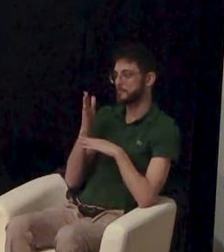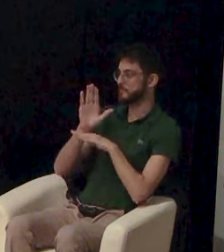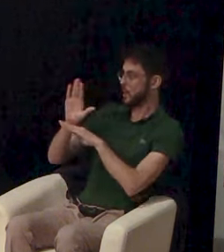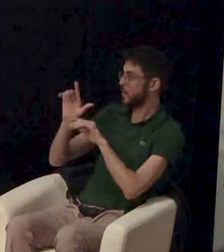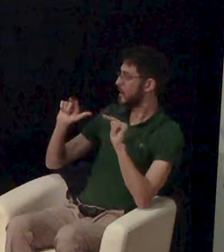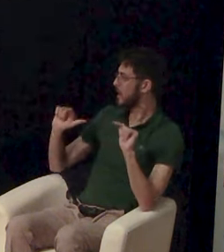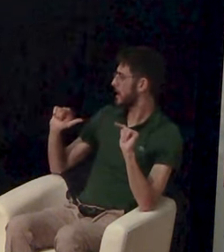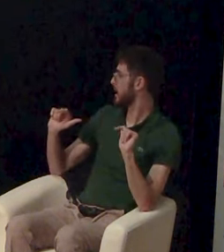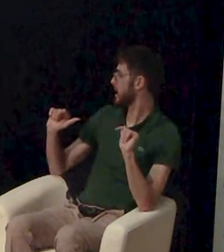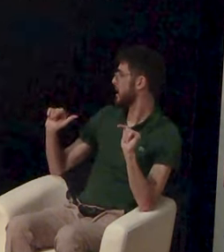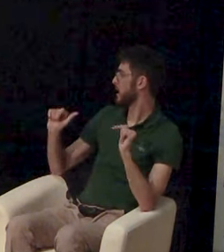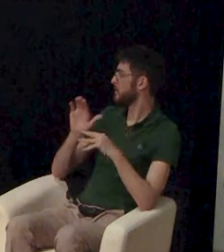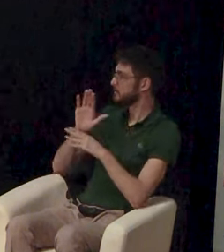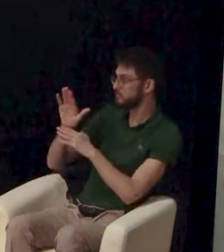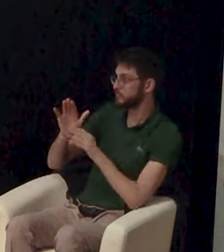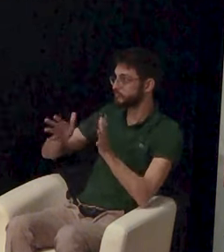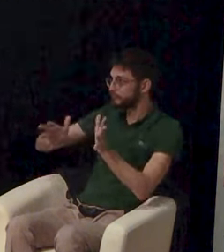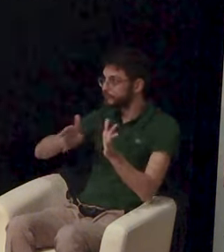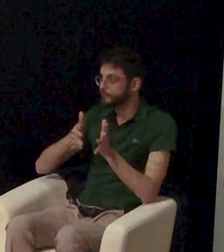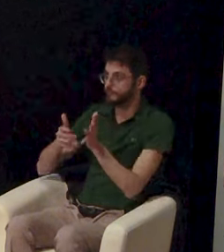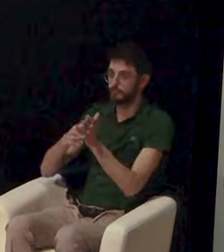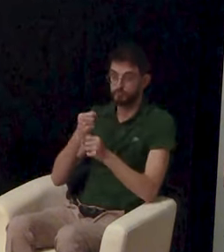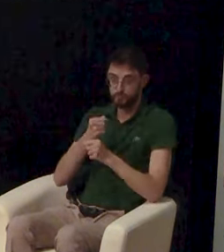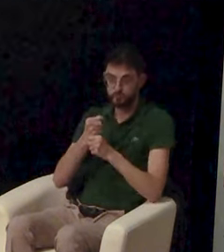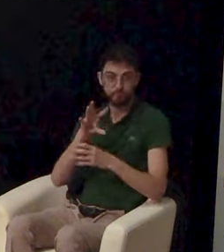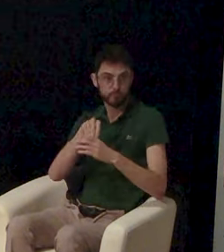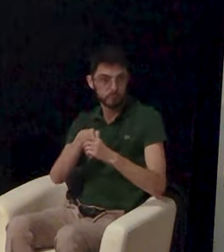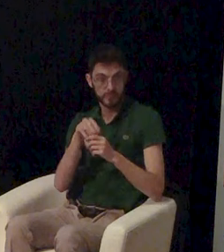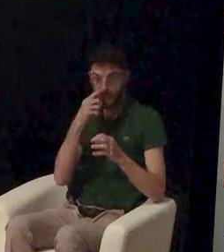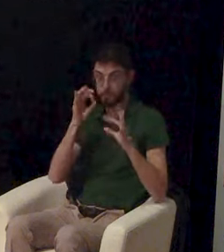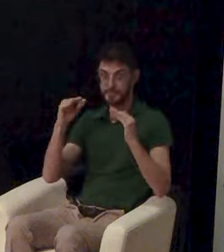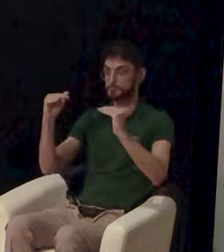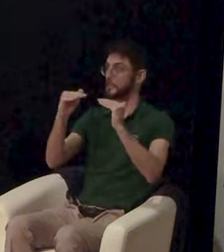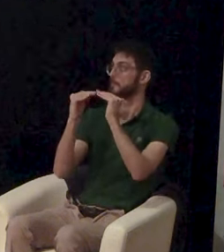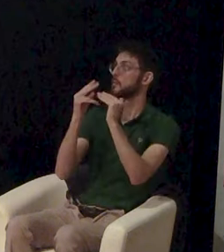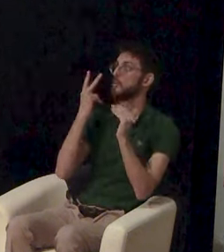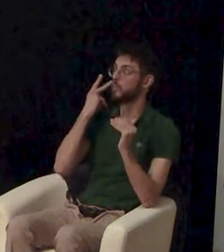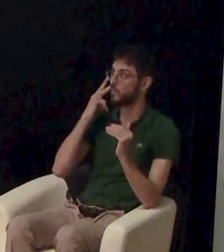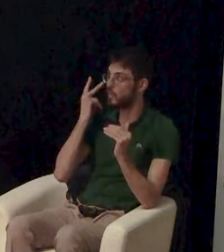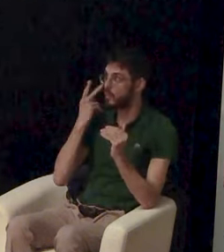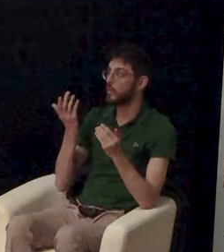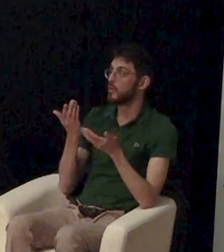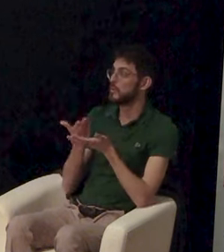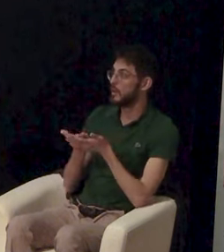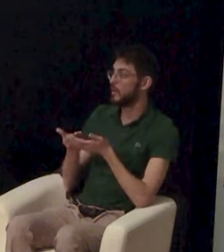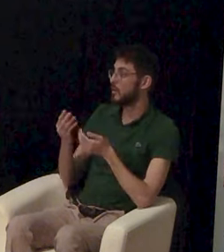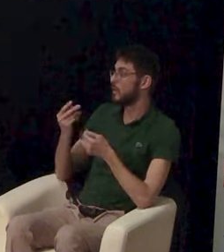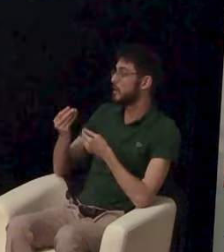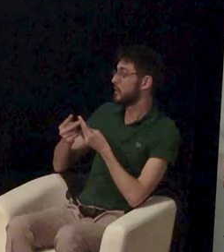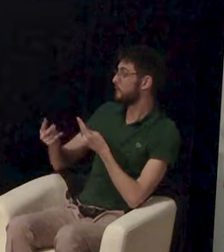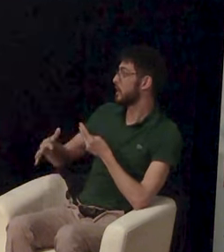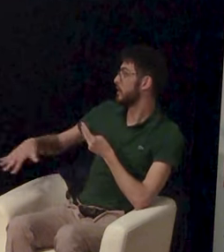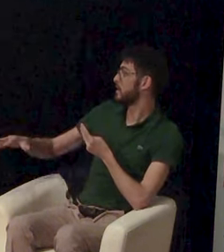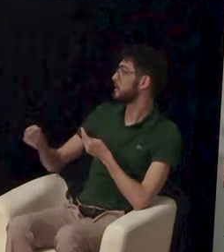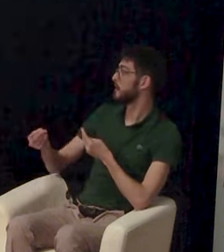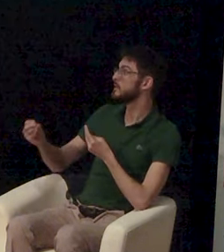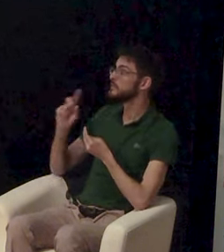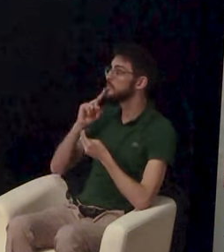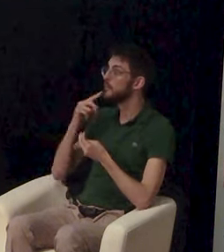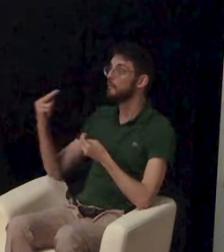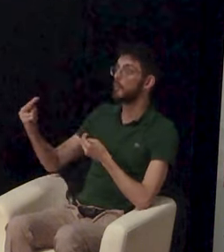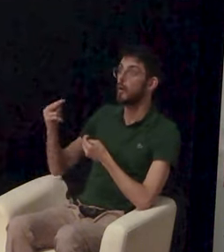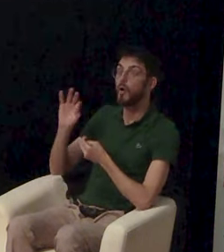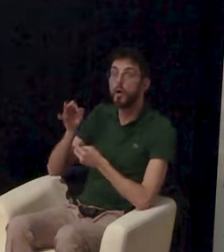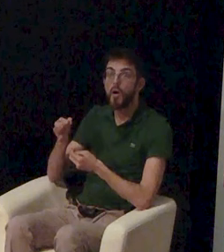monde professionnel. Il n'y avait pas de alors il y a de la représentation de la langue des signes, mais pas forcément dans le monde